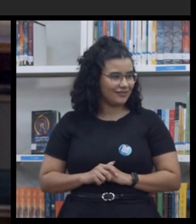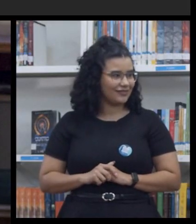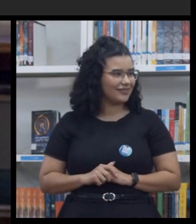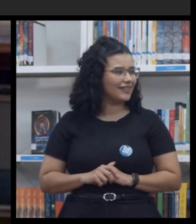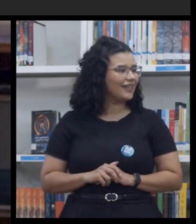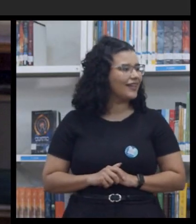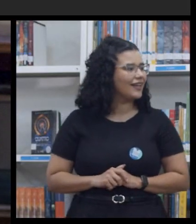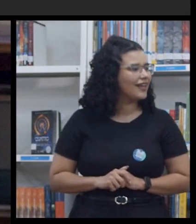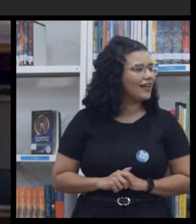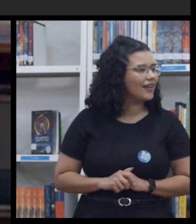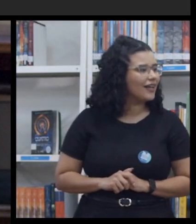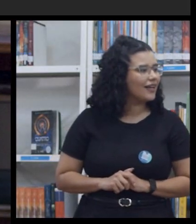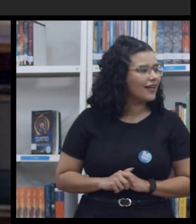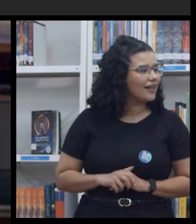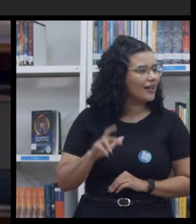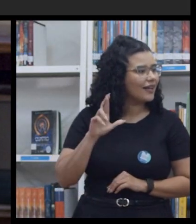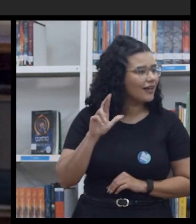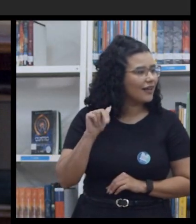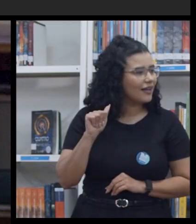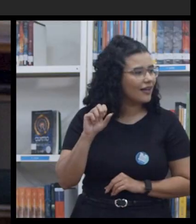Rakusikov. É assim que fala.